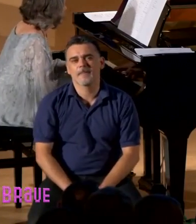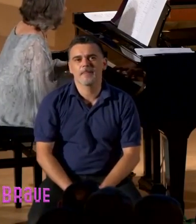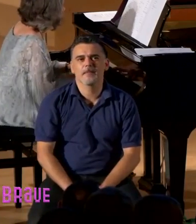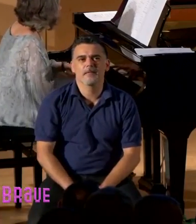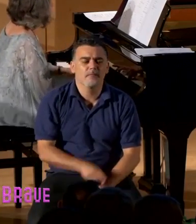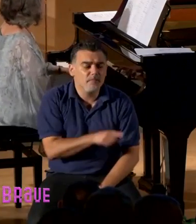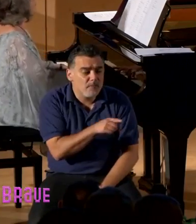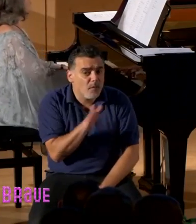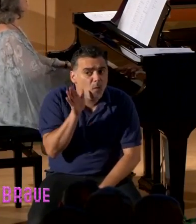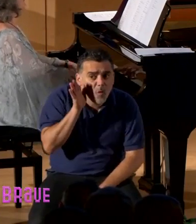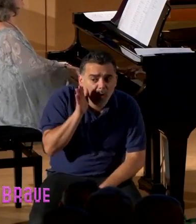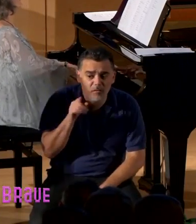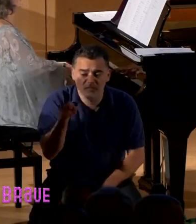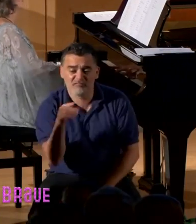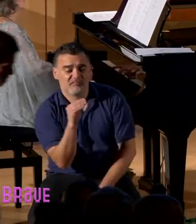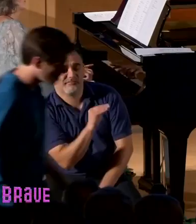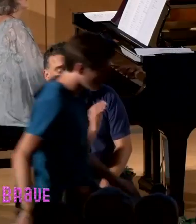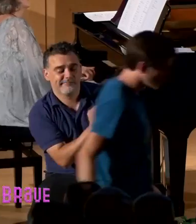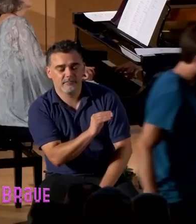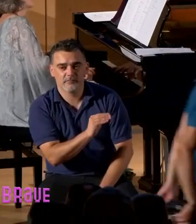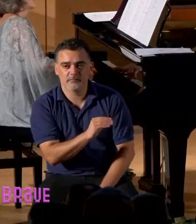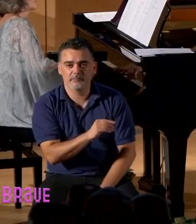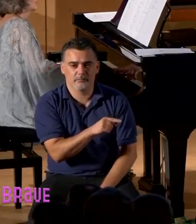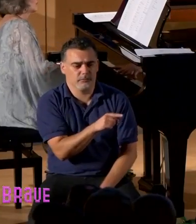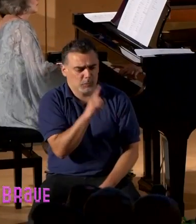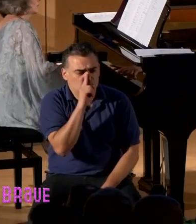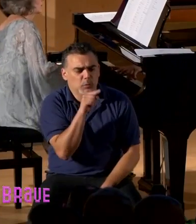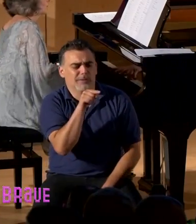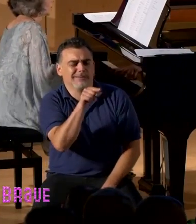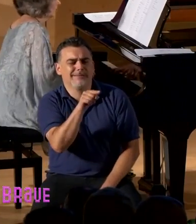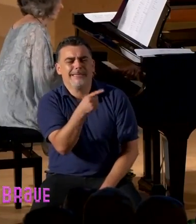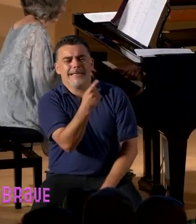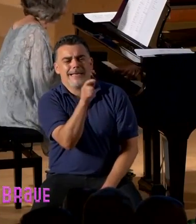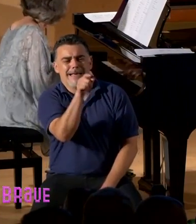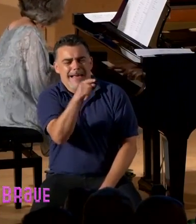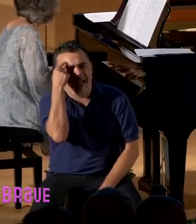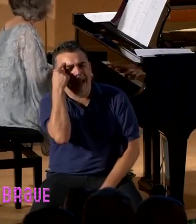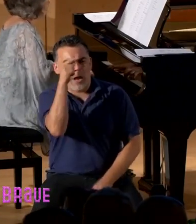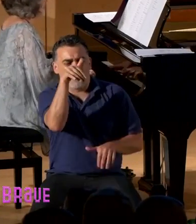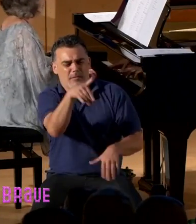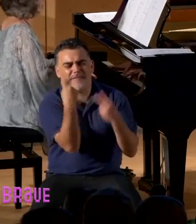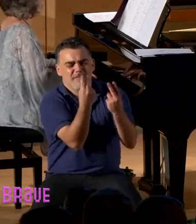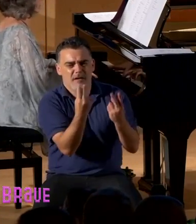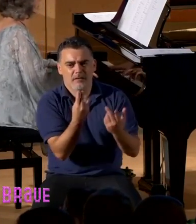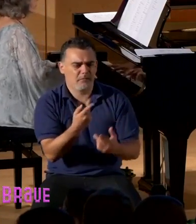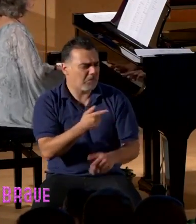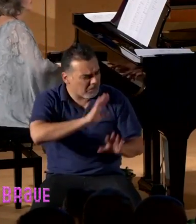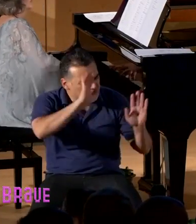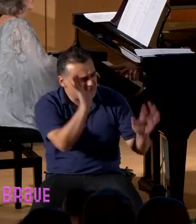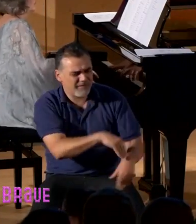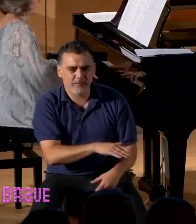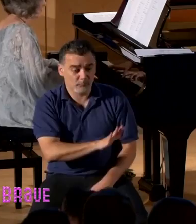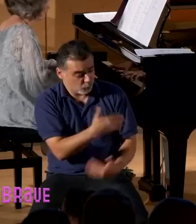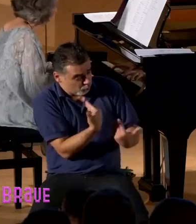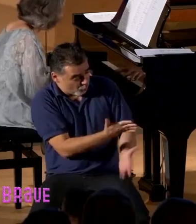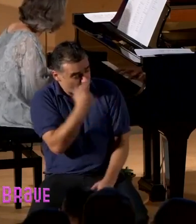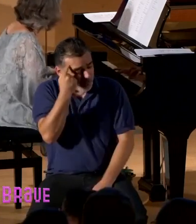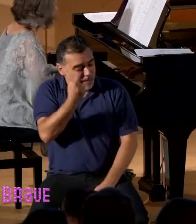Hör nicht hin, wenn sie dir sagen, es gäbe nur den einen Glauben, denn so wie du